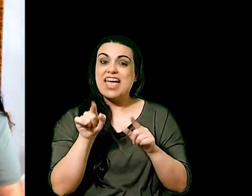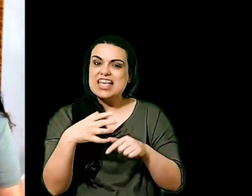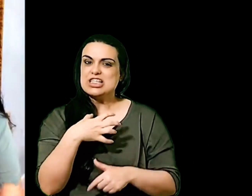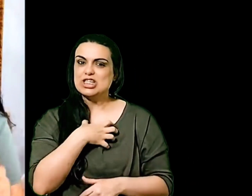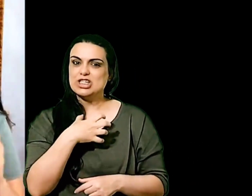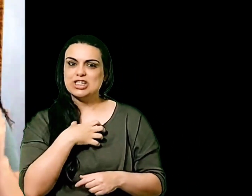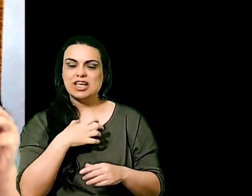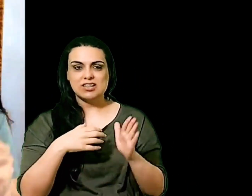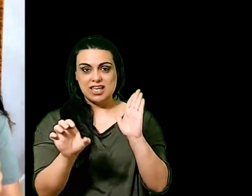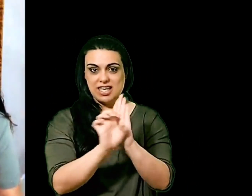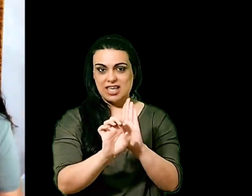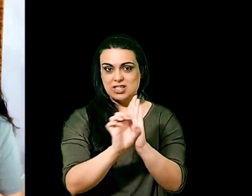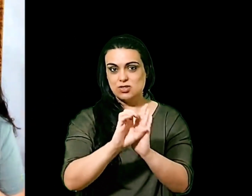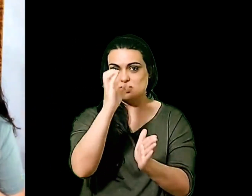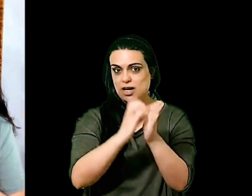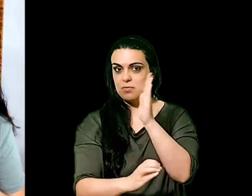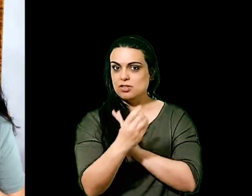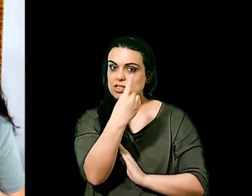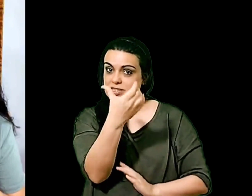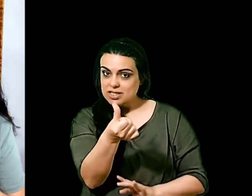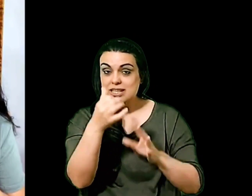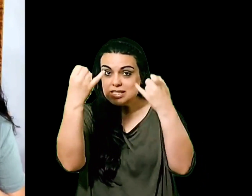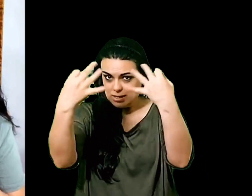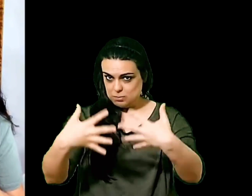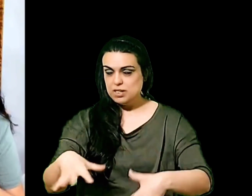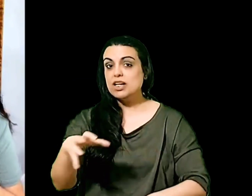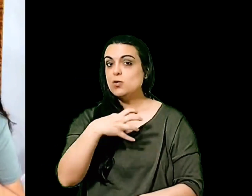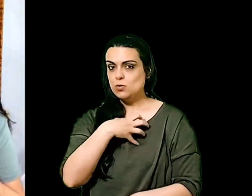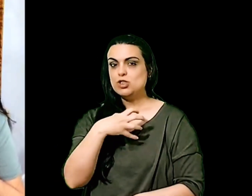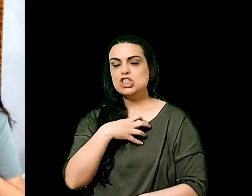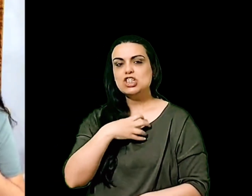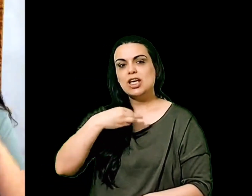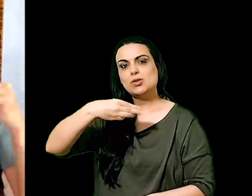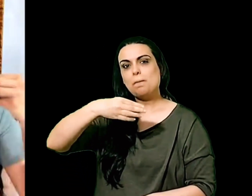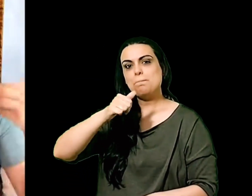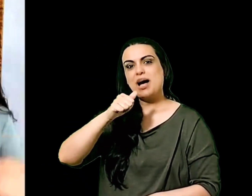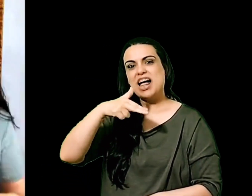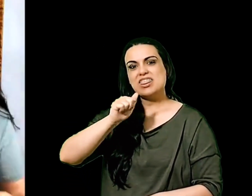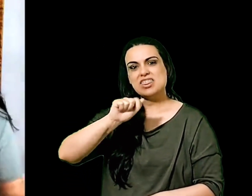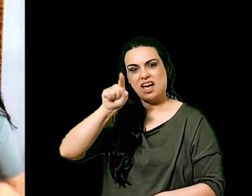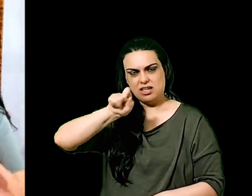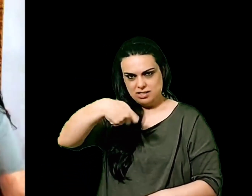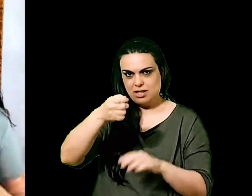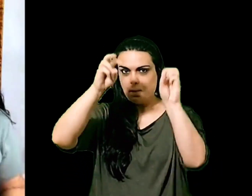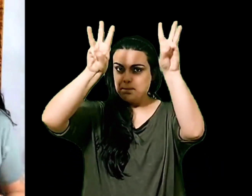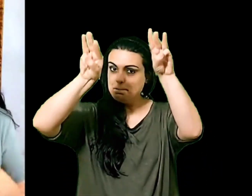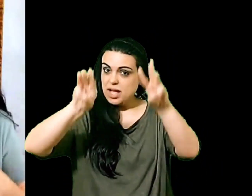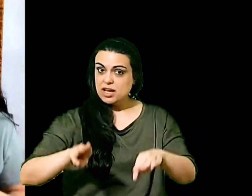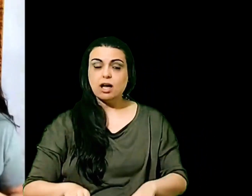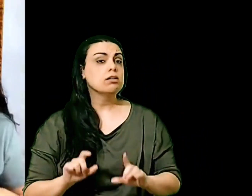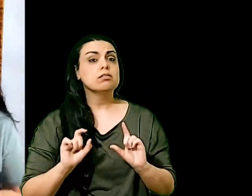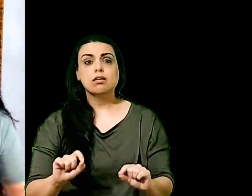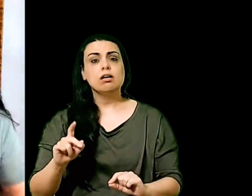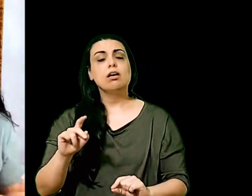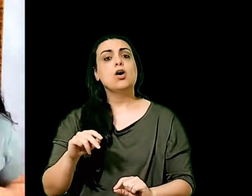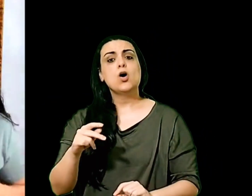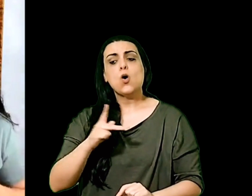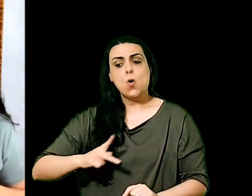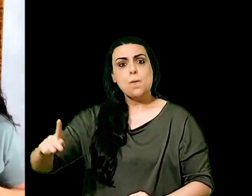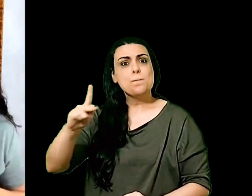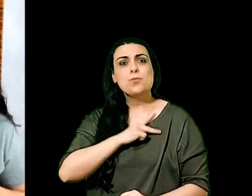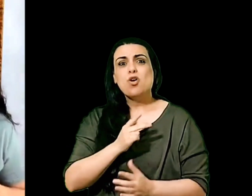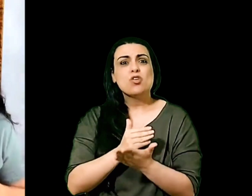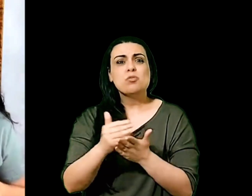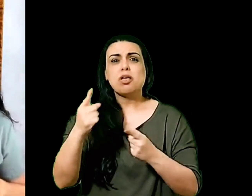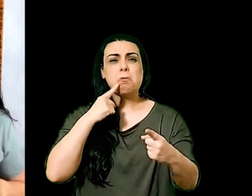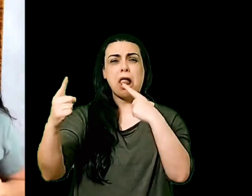É basicamente isso que fala sobre a estrutura do maná em Êxodo capítulo 16. Isso foi enviado para o povo. Por quê? Porque o povo começou a